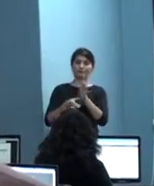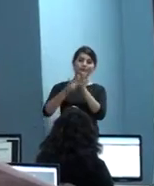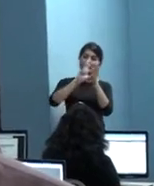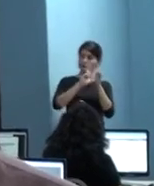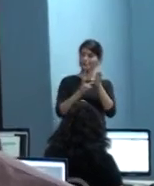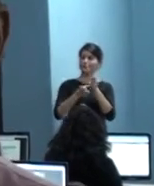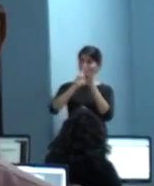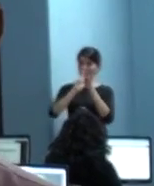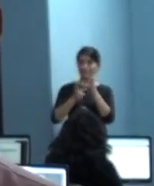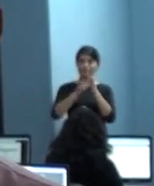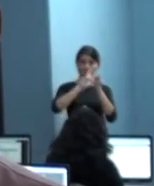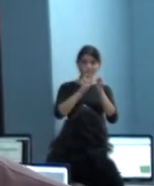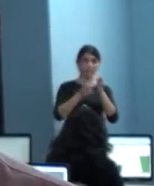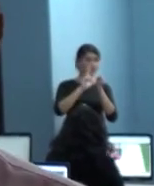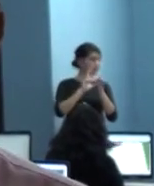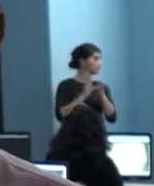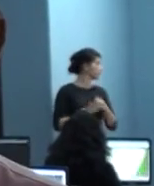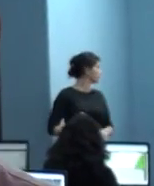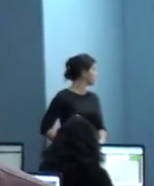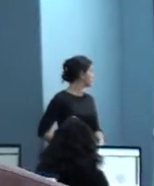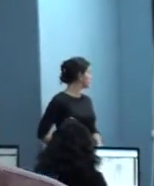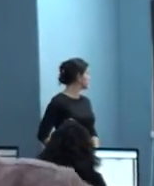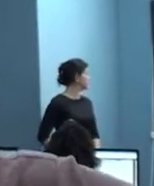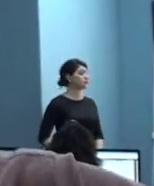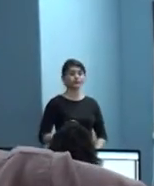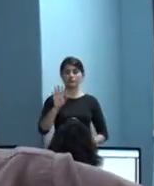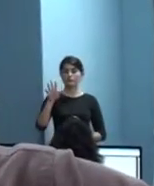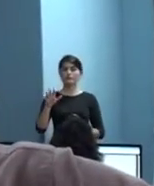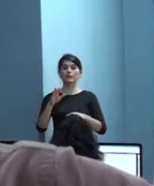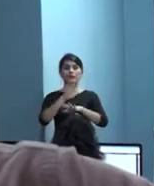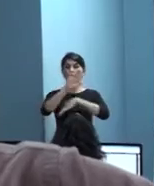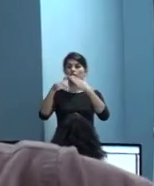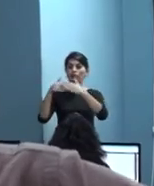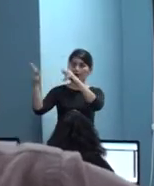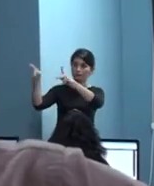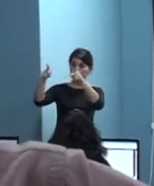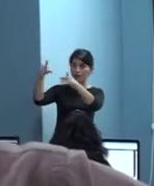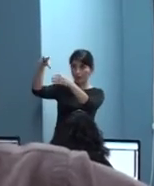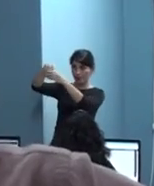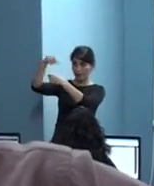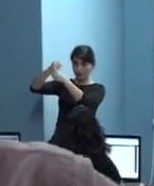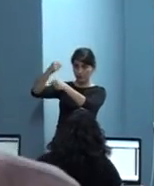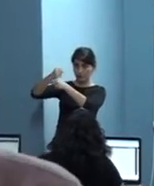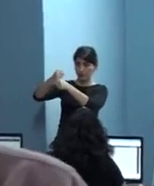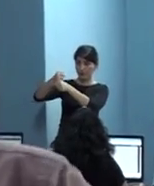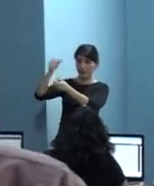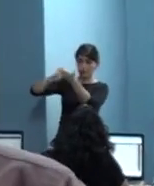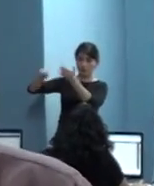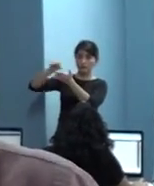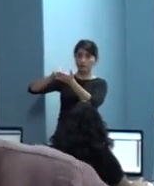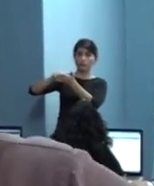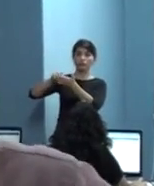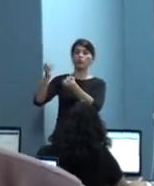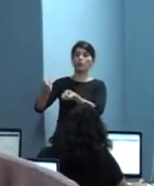salimos a cooperativas, ya estamos saliendo a patronatos, ya hicimos una jornada anterior con algunos compañeros de los medios de comunicación. Va a haber que volverla a